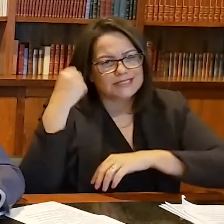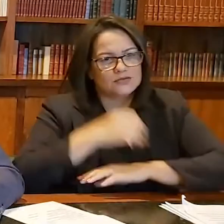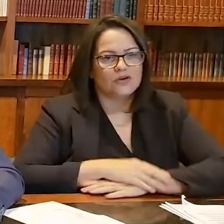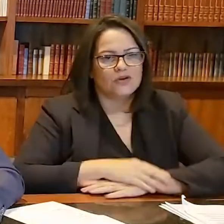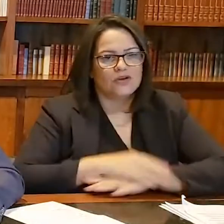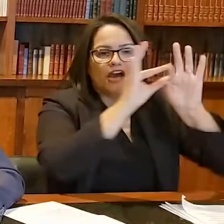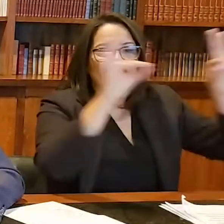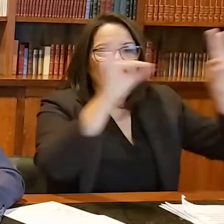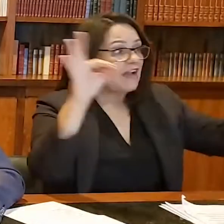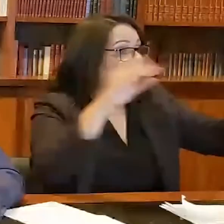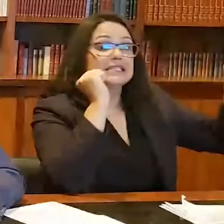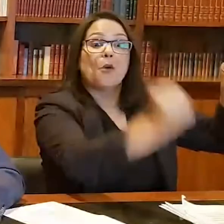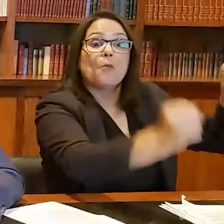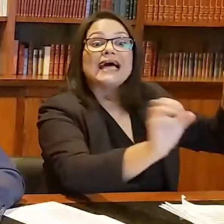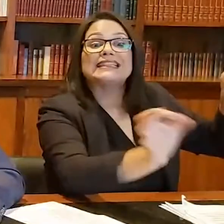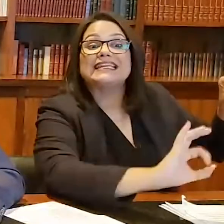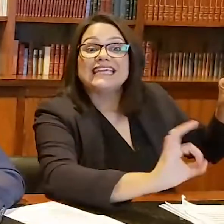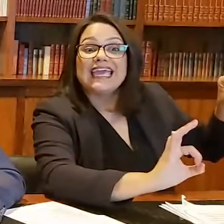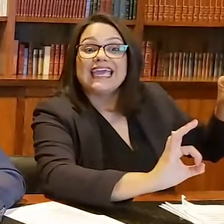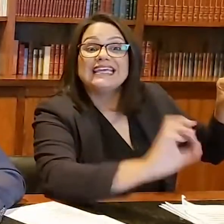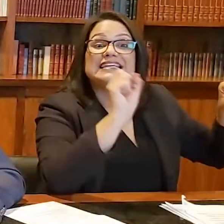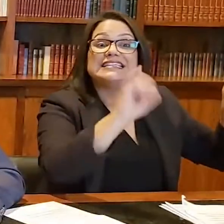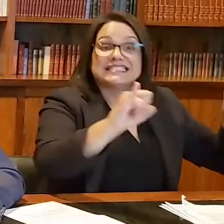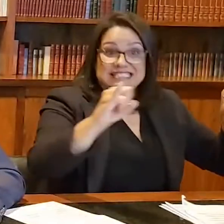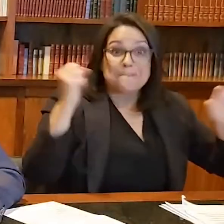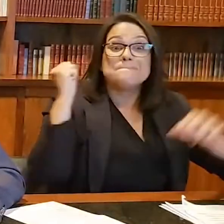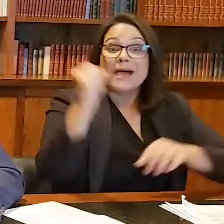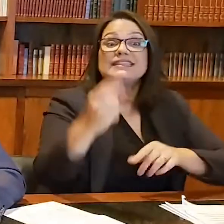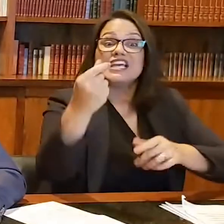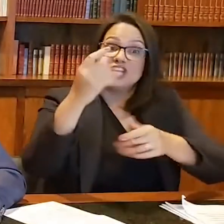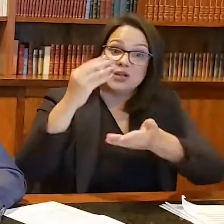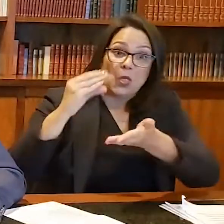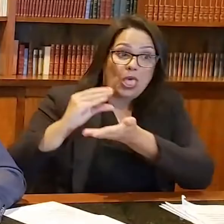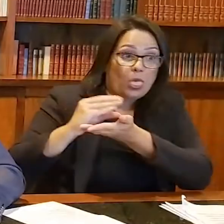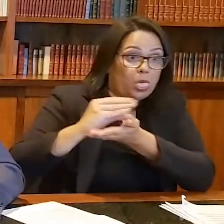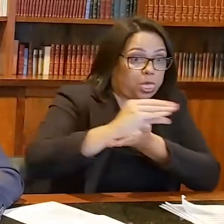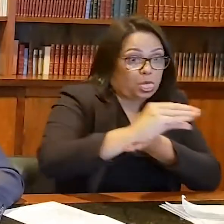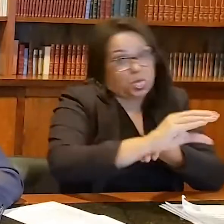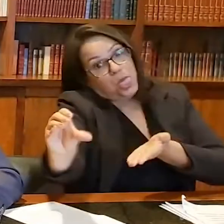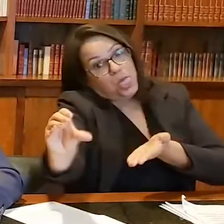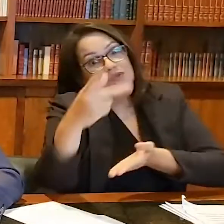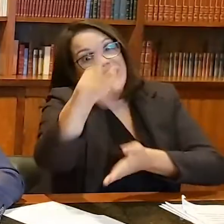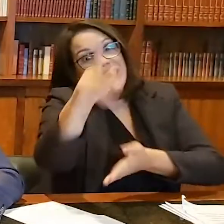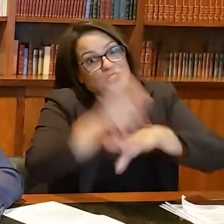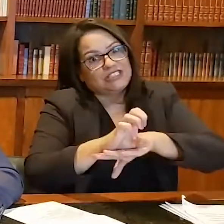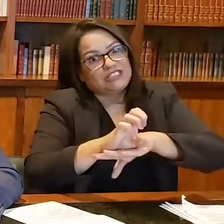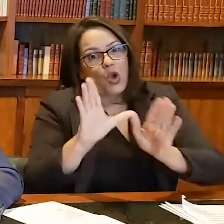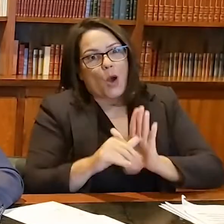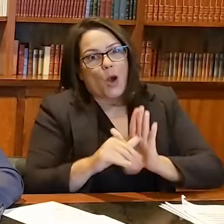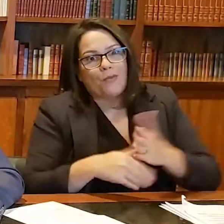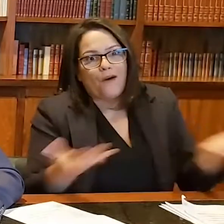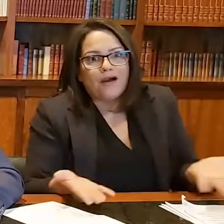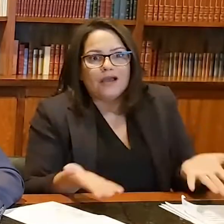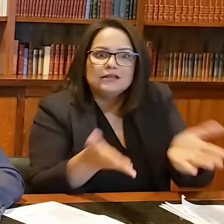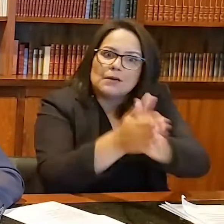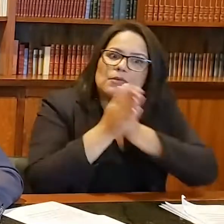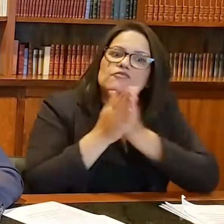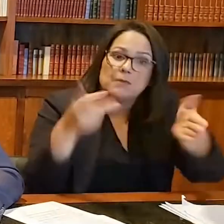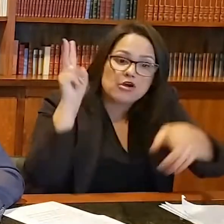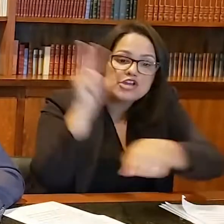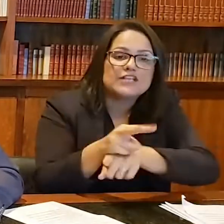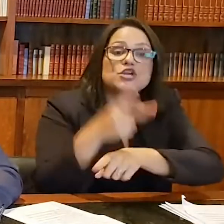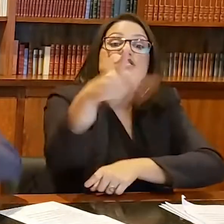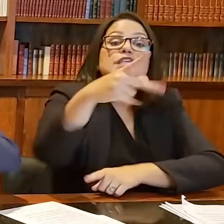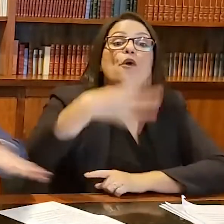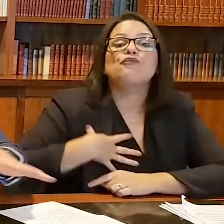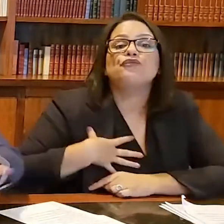Frase não mata ninguém. O que mata é desvio de recurso público, que seu Estado desviou. Então vamos investigar o teu